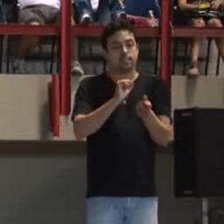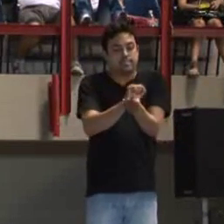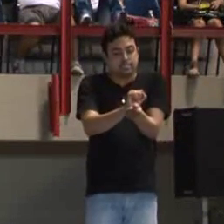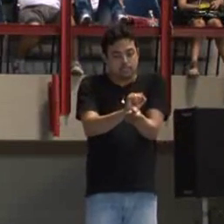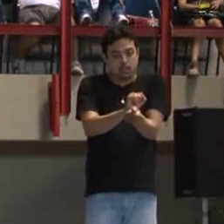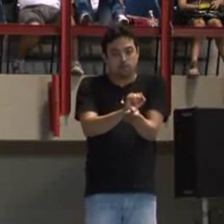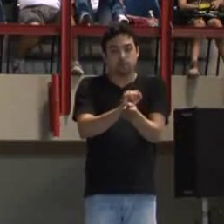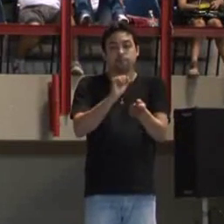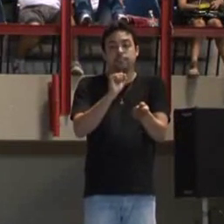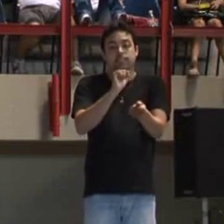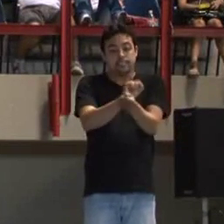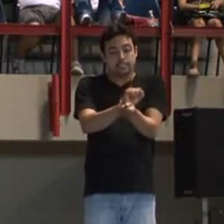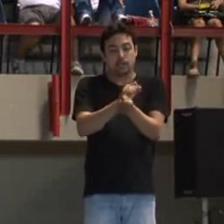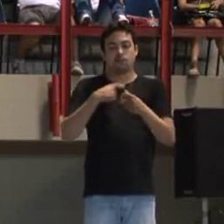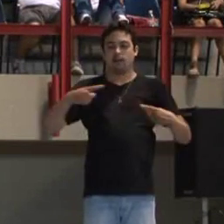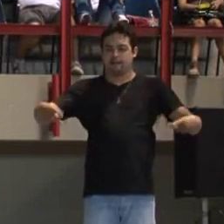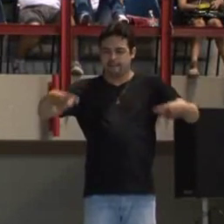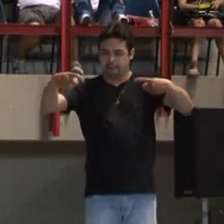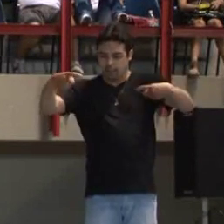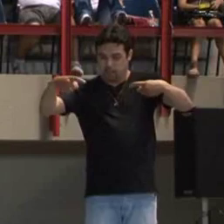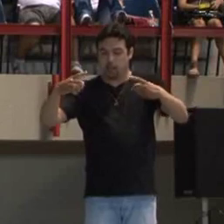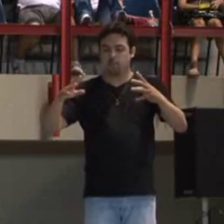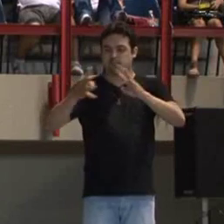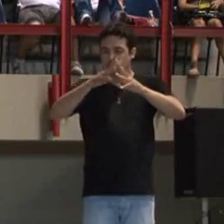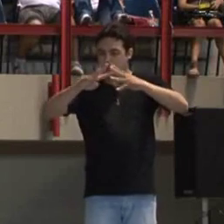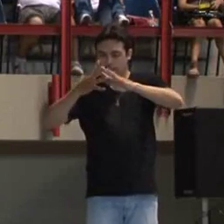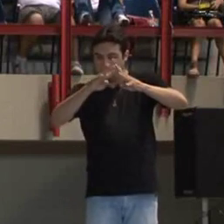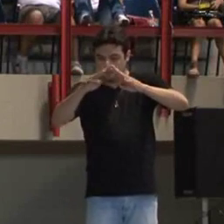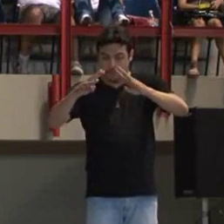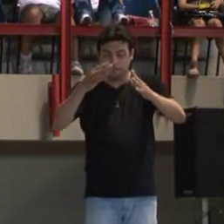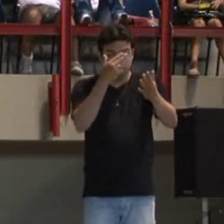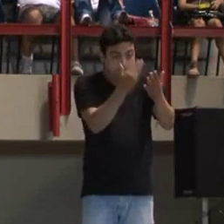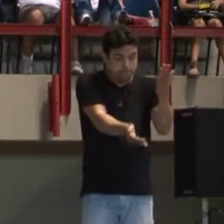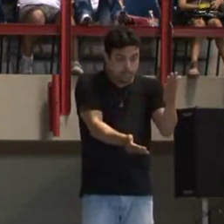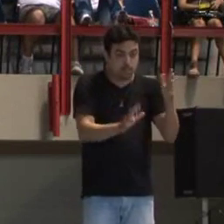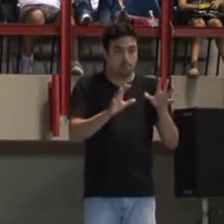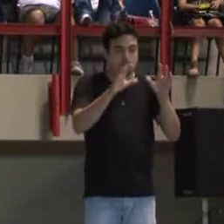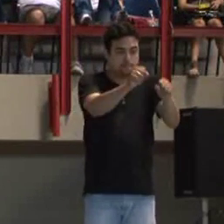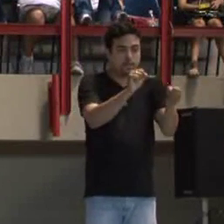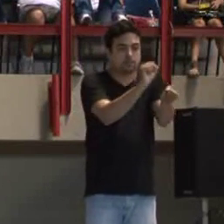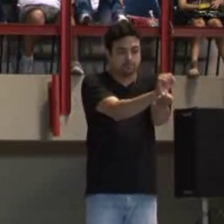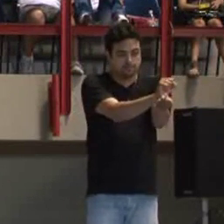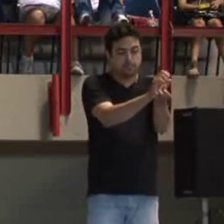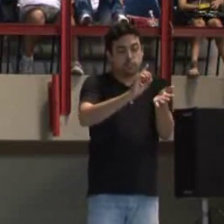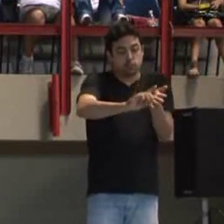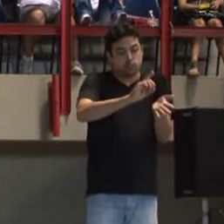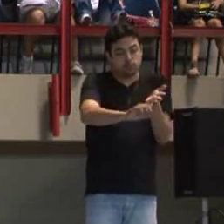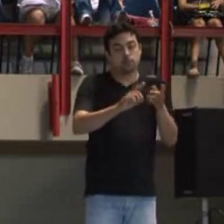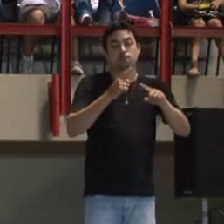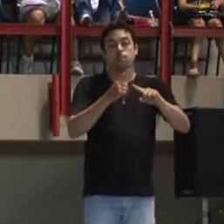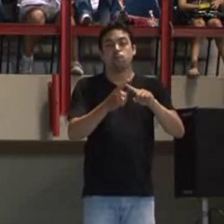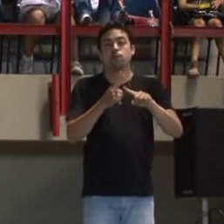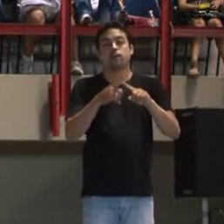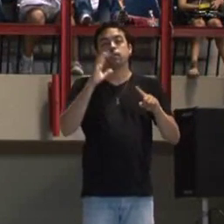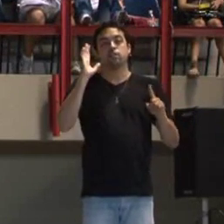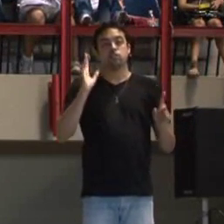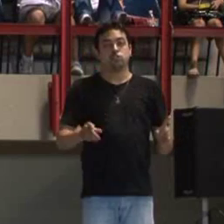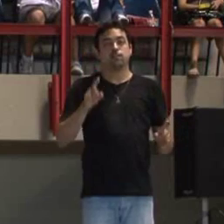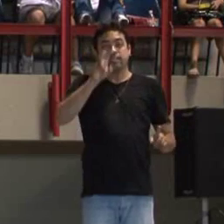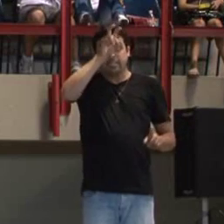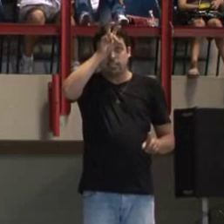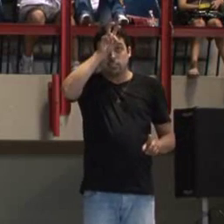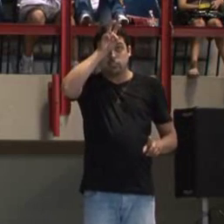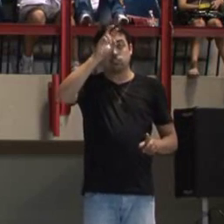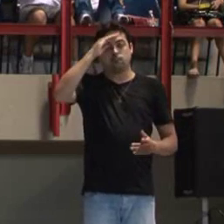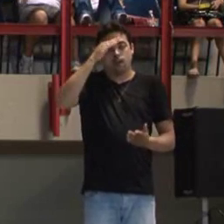Tem. Geralmente escravo é prisioneiro de guerra, é inimigo, tá bom? No Egito, eles acreditam em reencarnação.